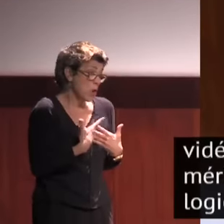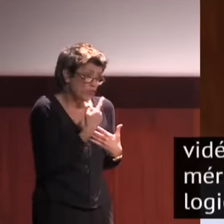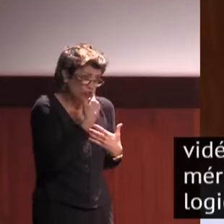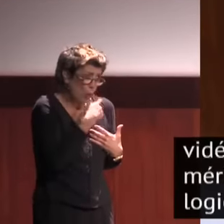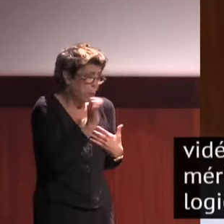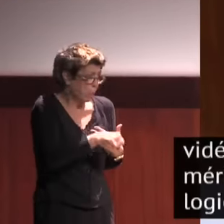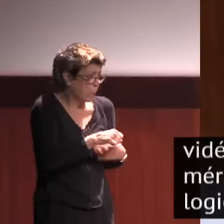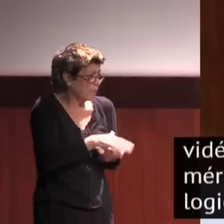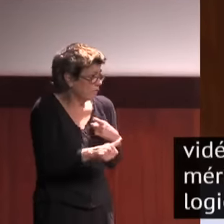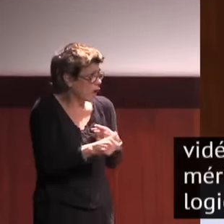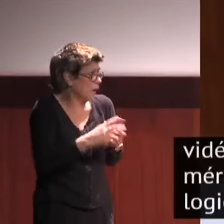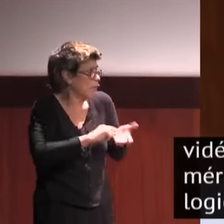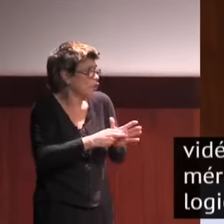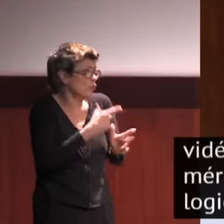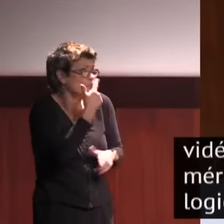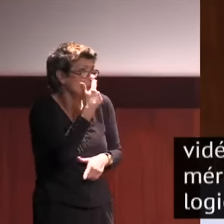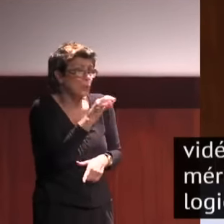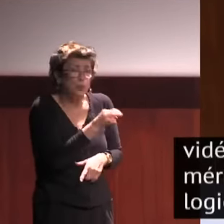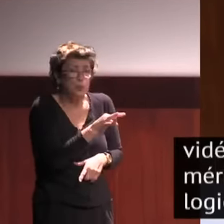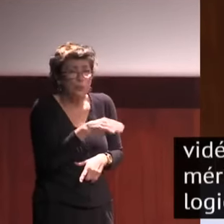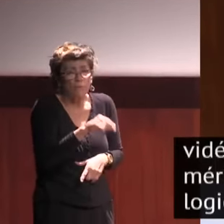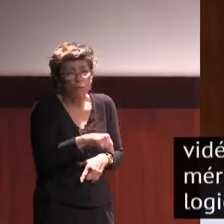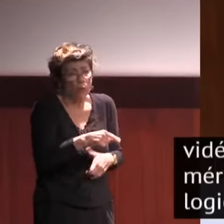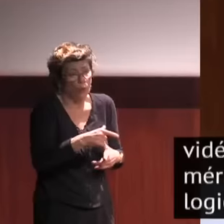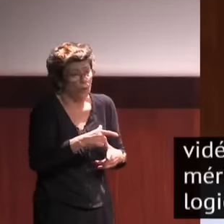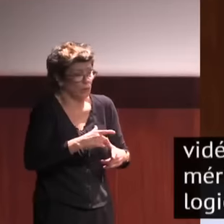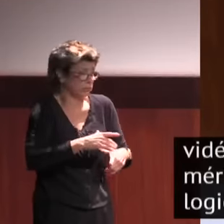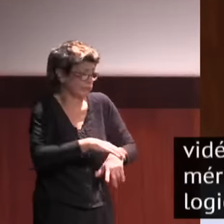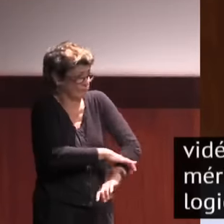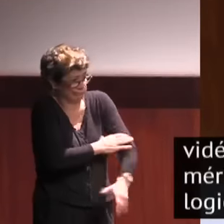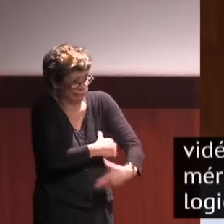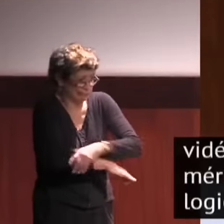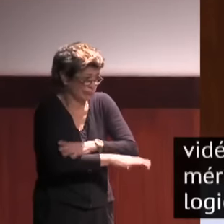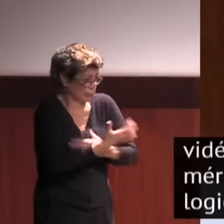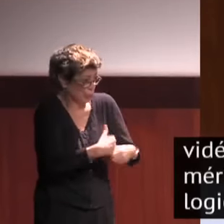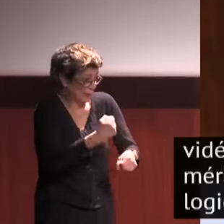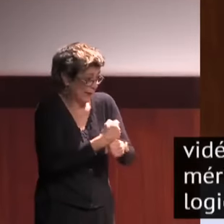fait possible techniquement. Il faudrait juste s'y mettre un jour et s'y atteler.